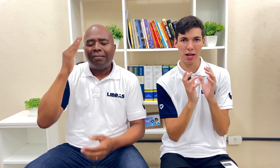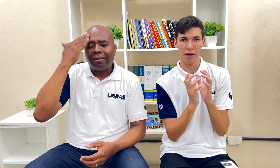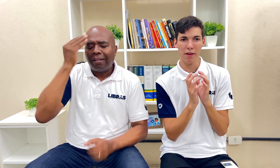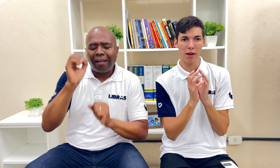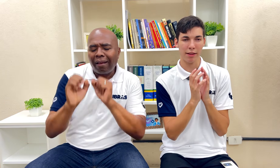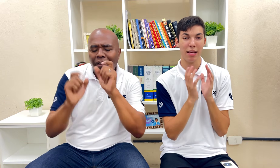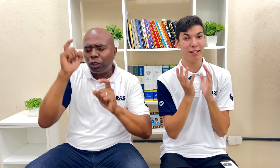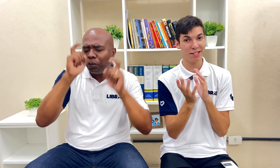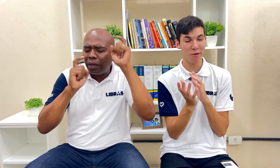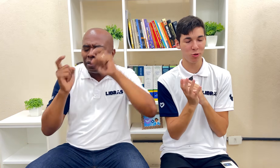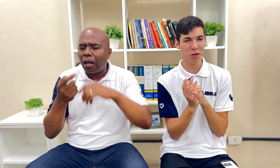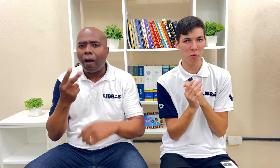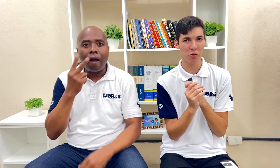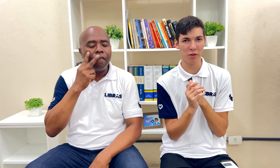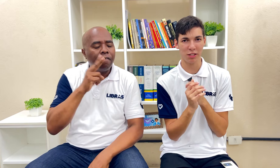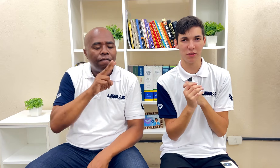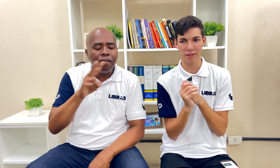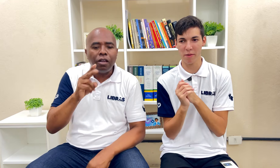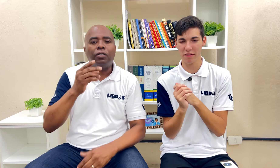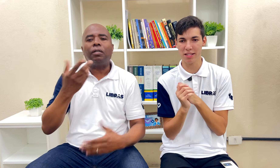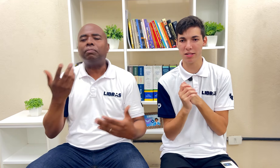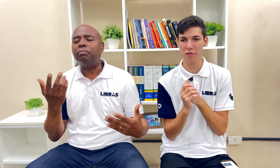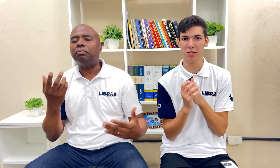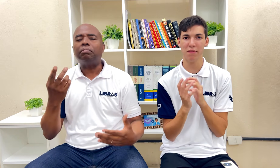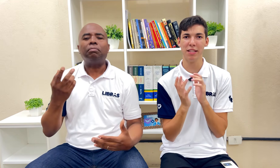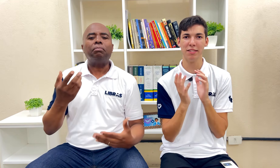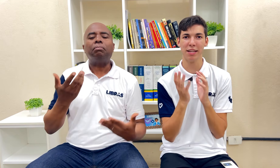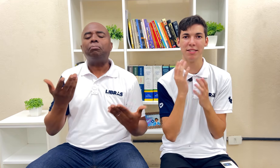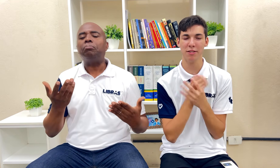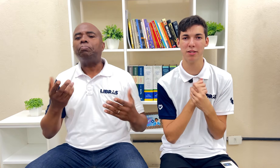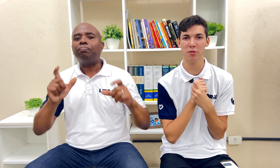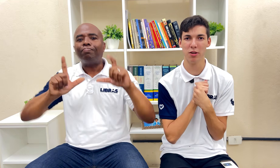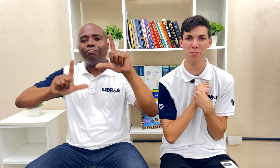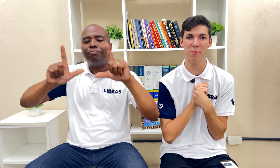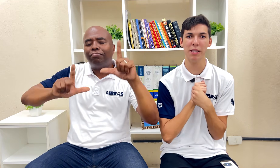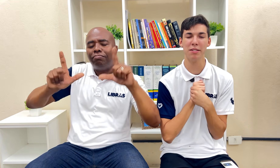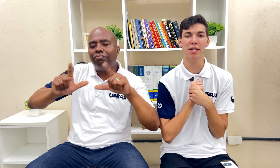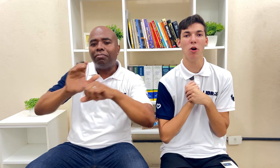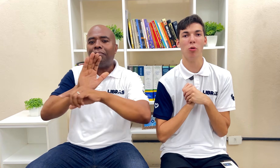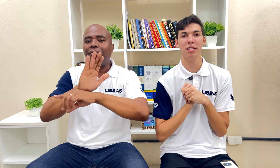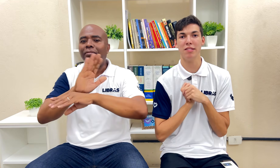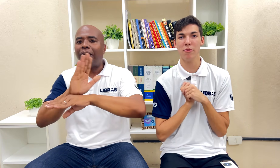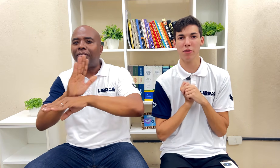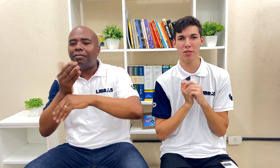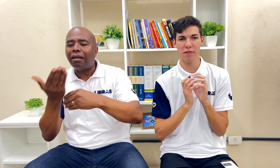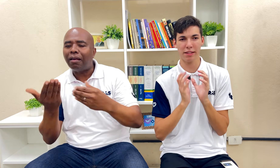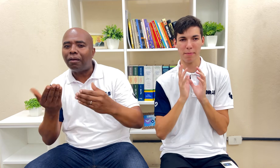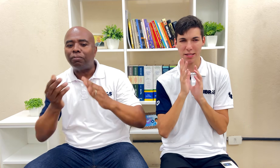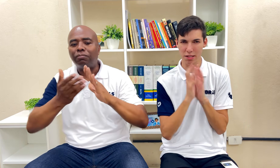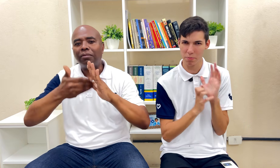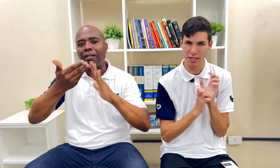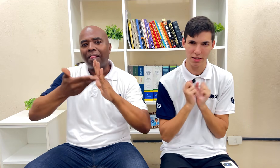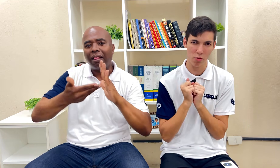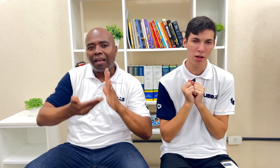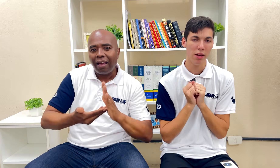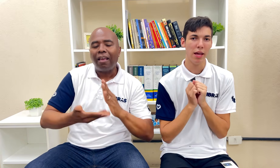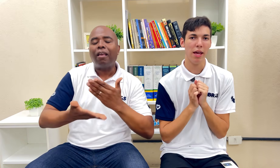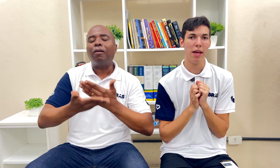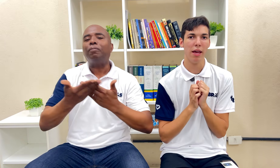veja... Desenho ajuda muito, a gente também fazia isso. Você vê aqueles desenhos das histórias bíblicas, ou desenho que você vê que tem bastante expressão,